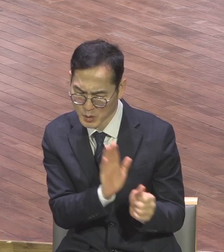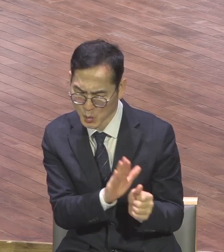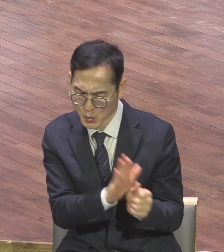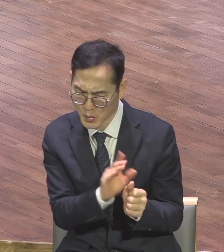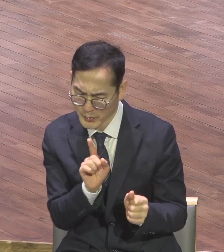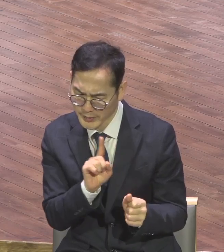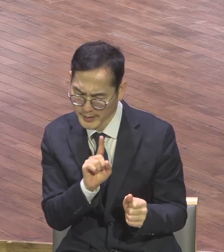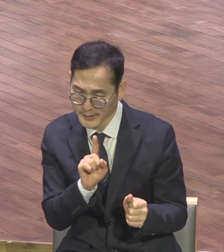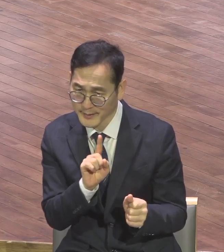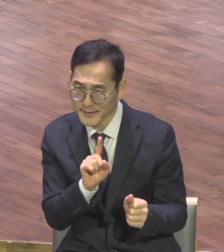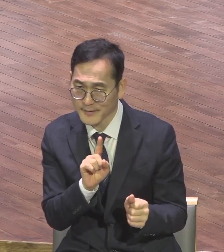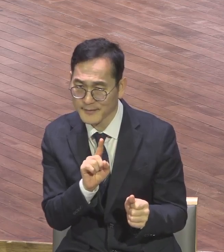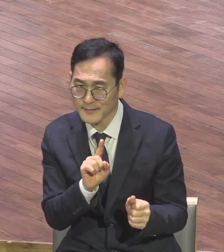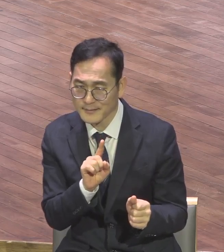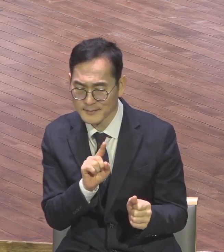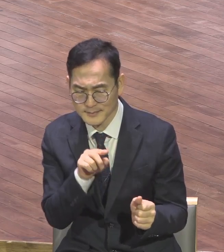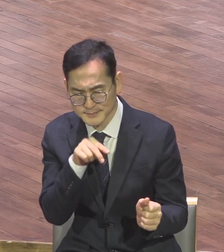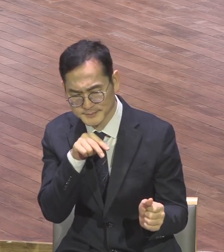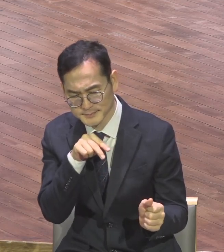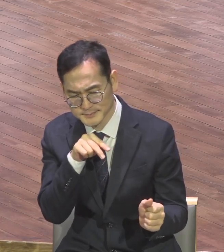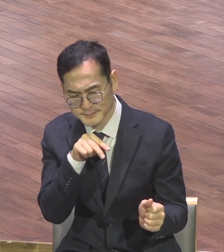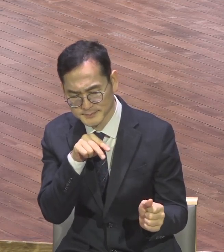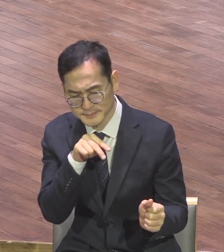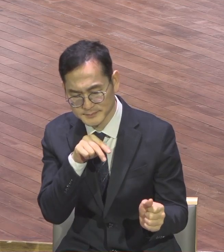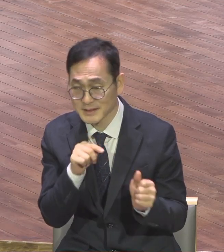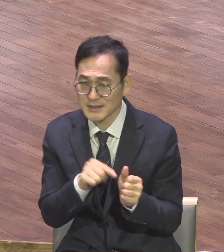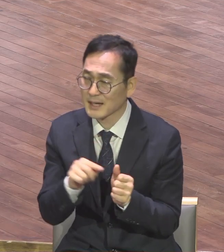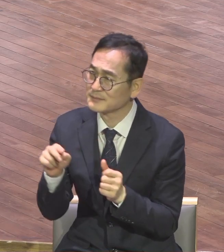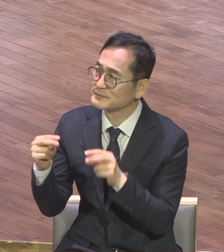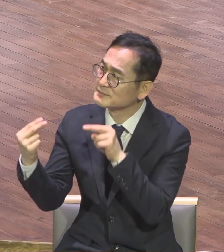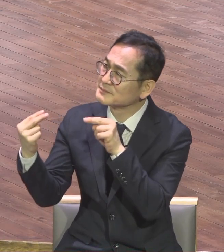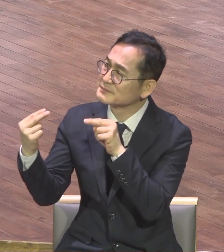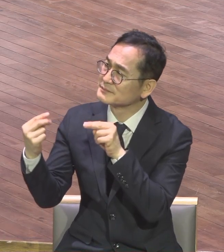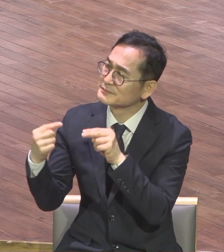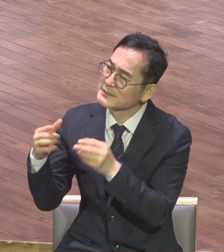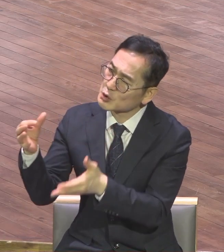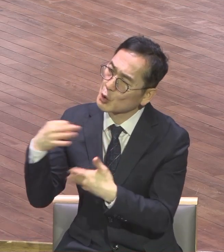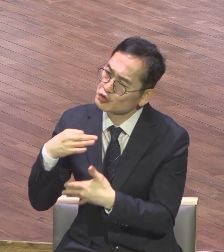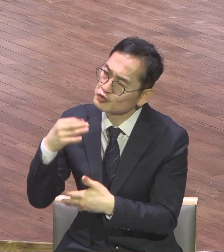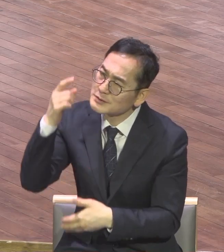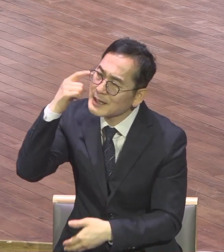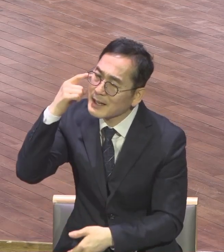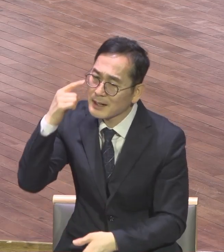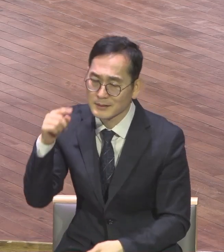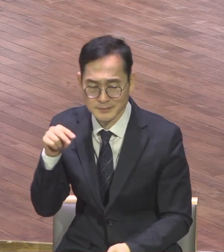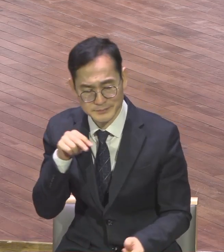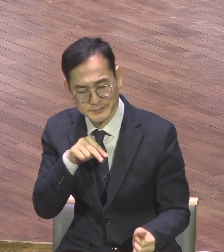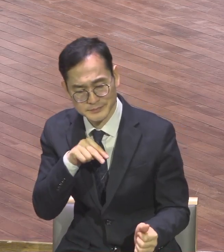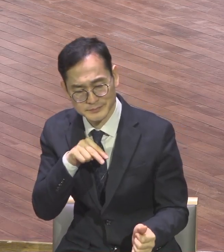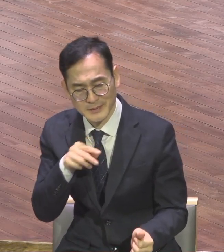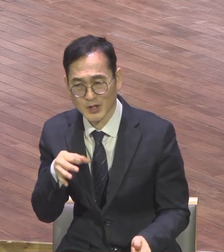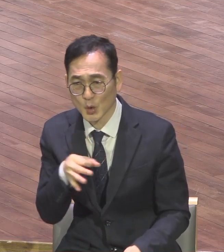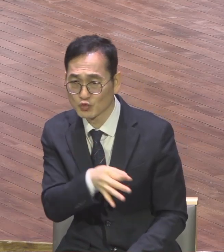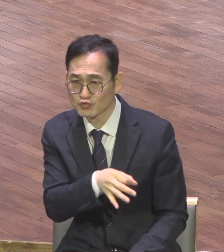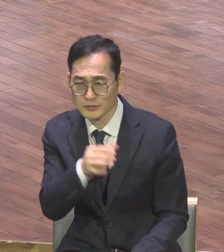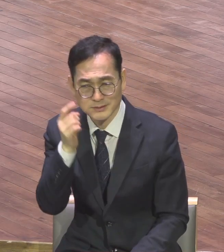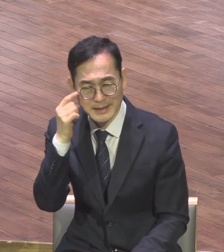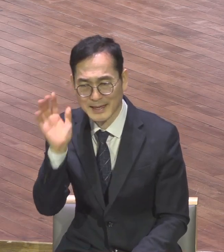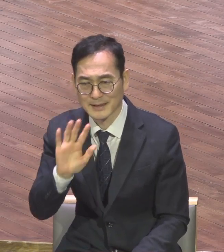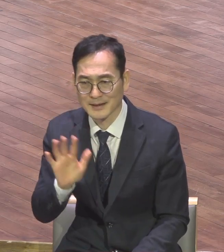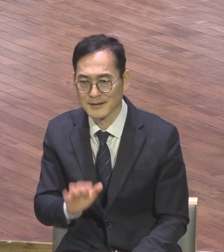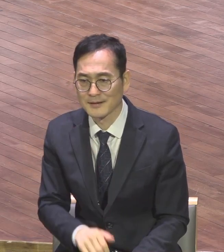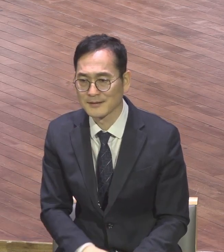막연하게 본 것이 아니에요. 안진뱅이는 받고 싶은 심정으로, 베드로와 요한은 주고 싶은 심정이 서로 다